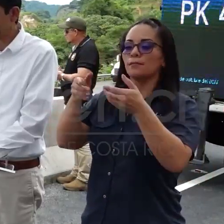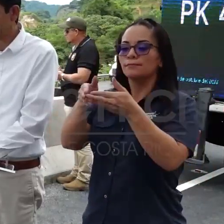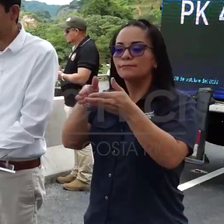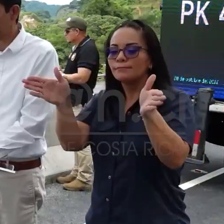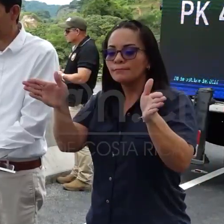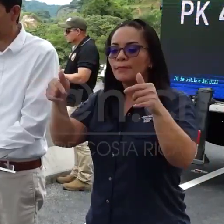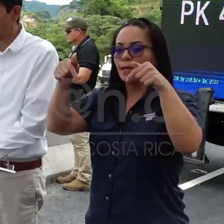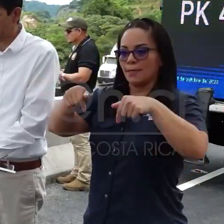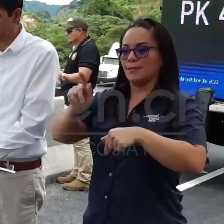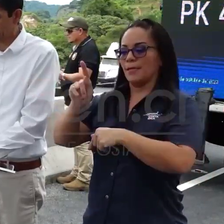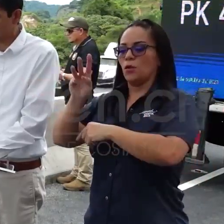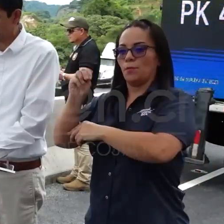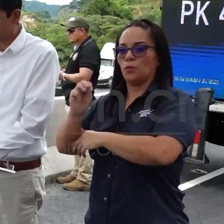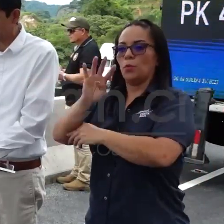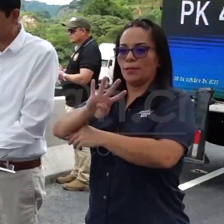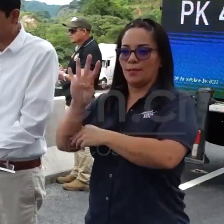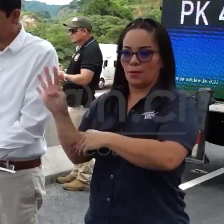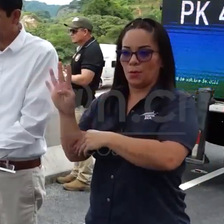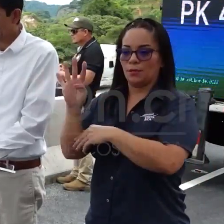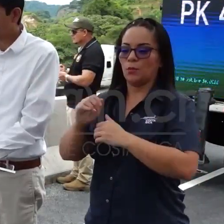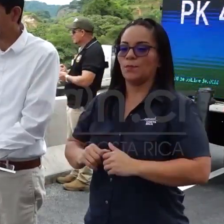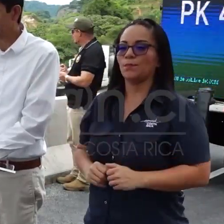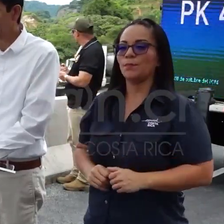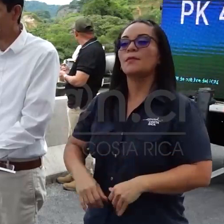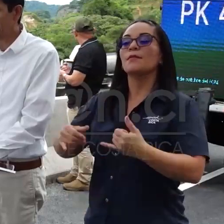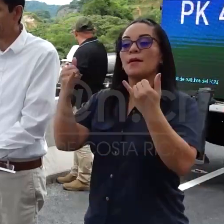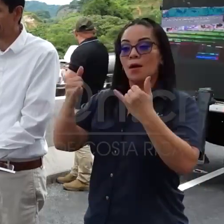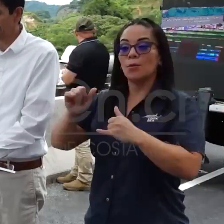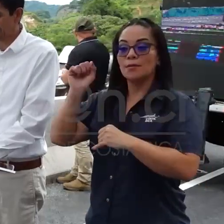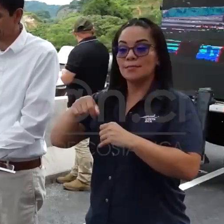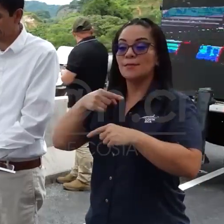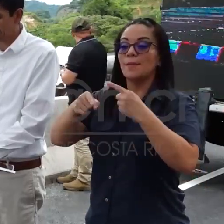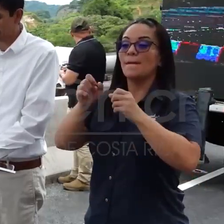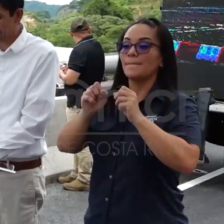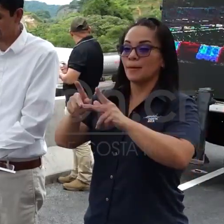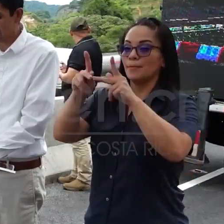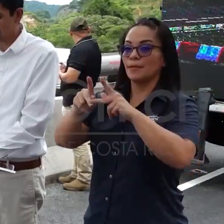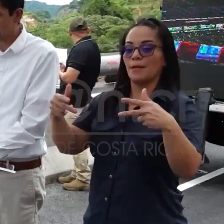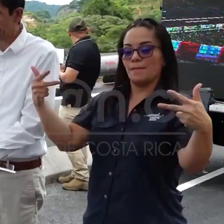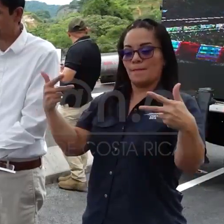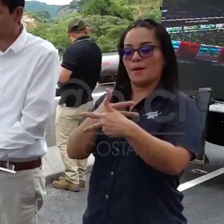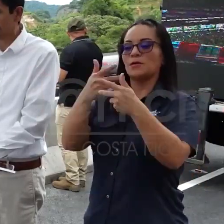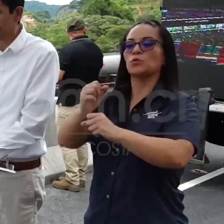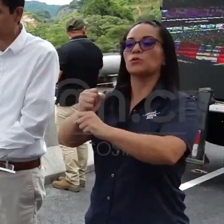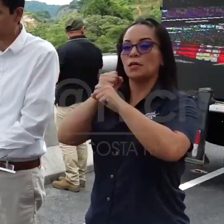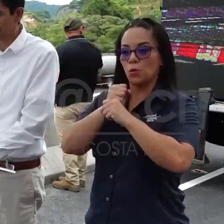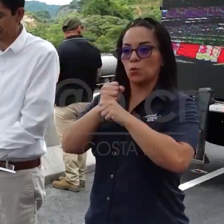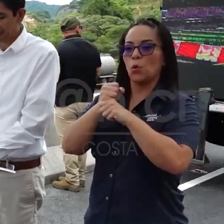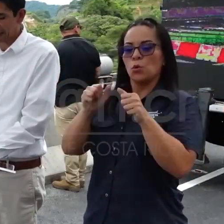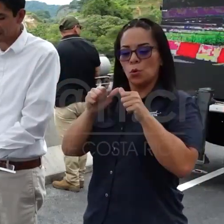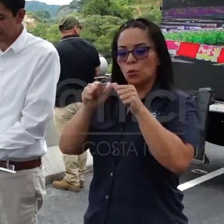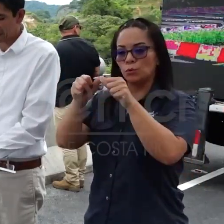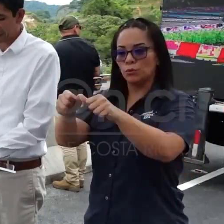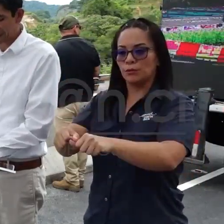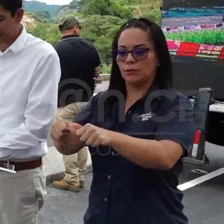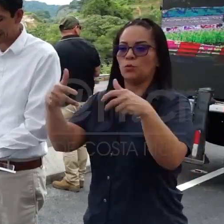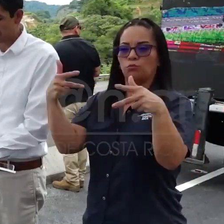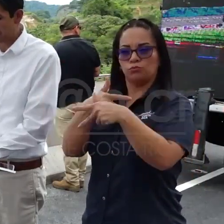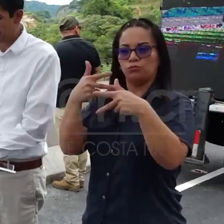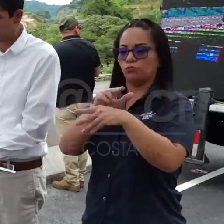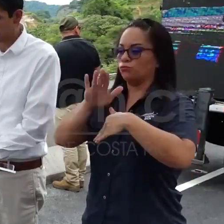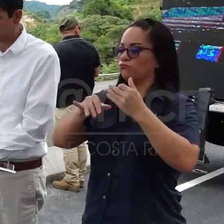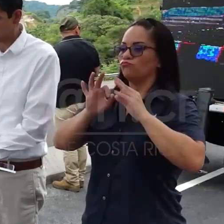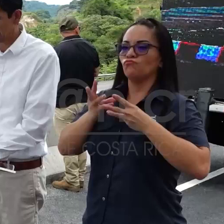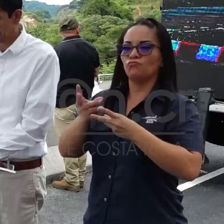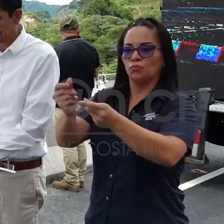rehabilitación de este kilómetro 44, que ahora sí va a permitir el paso seguro, el paso continuo y el paso eficiente